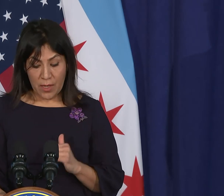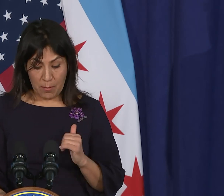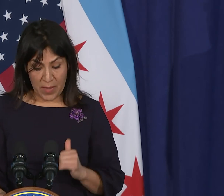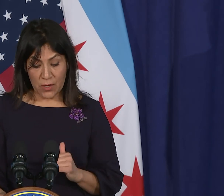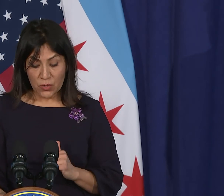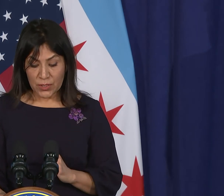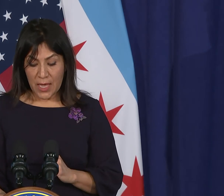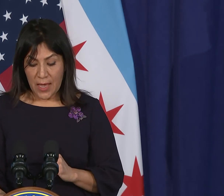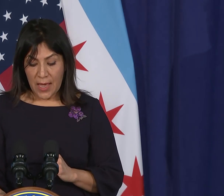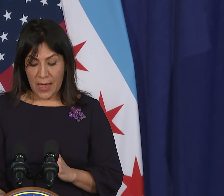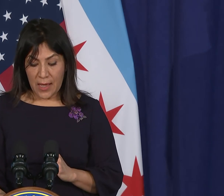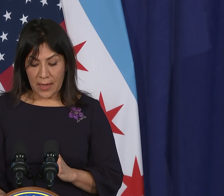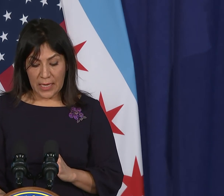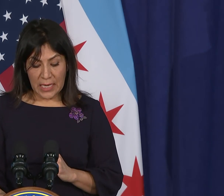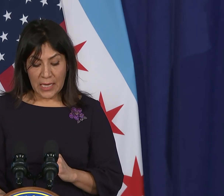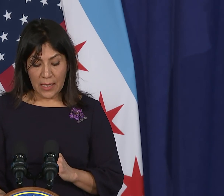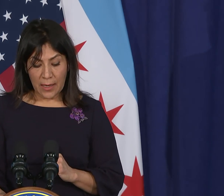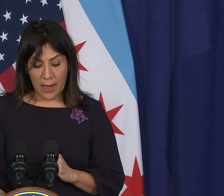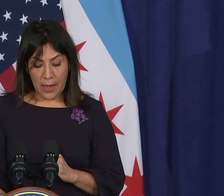menos